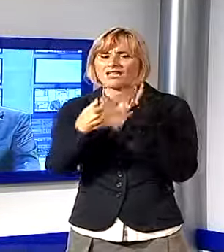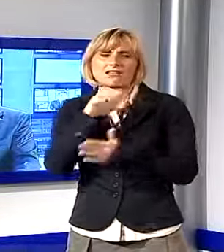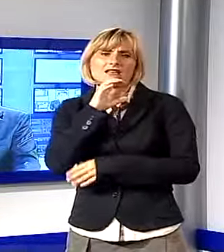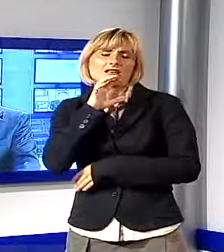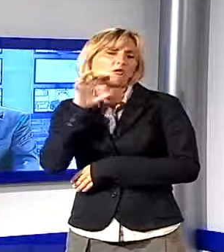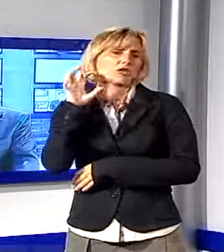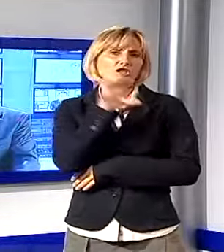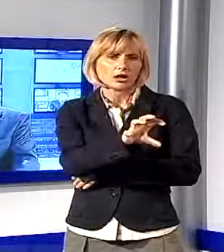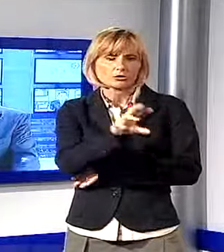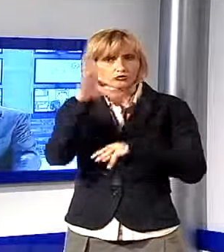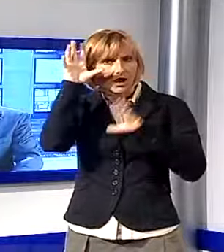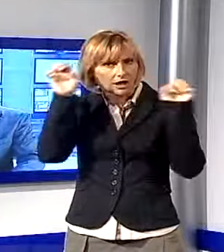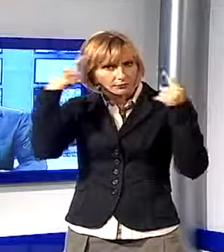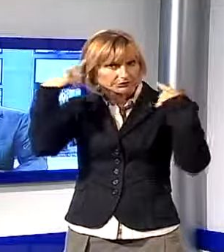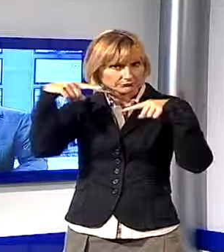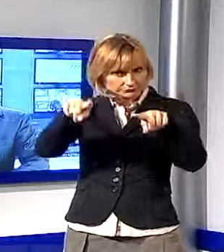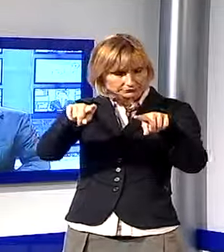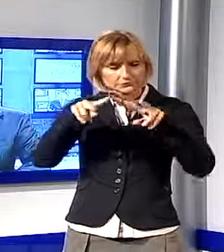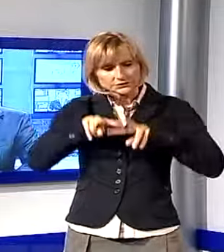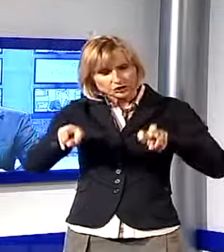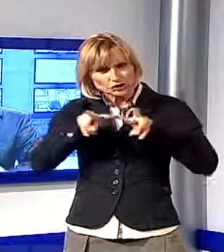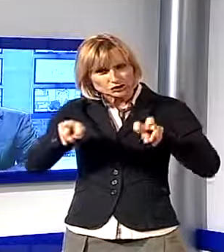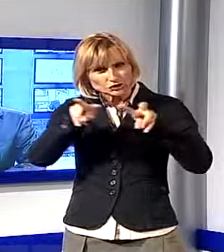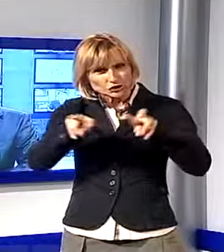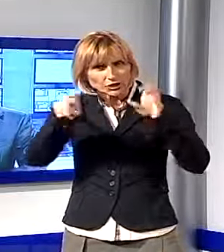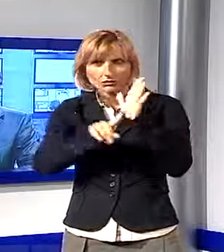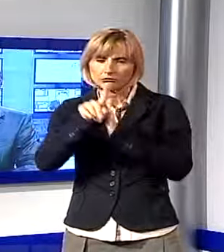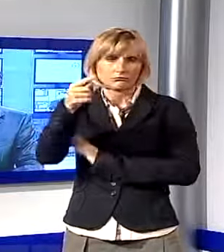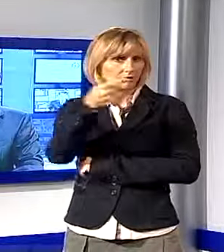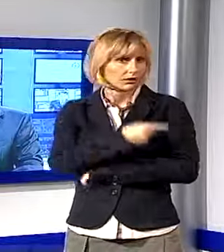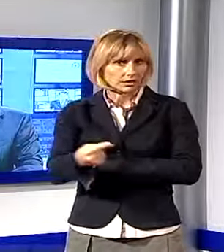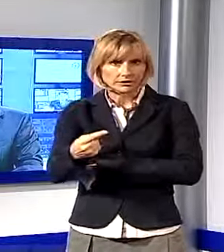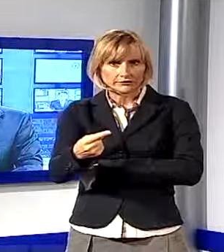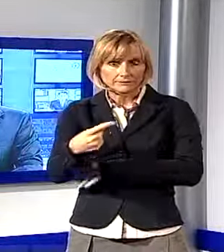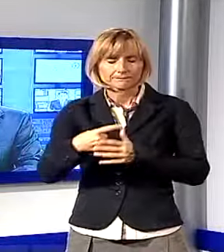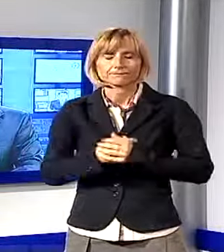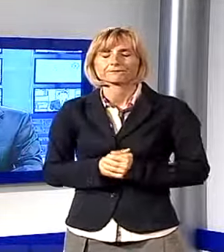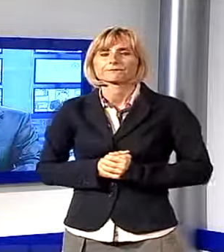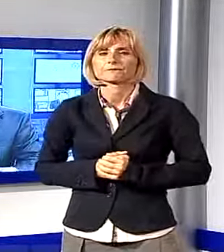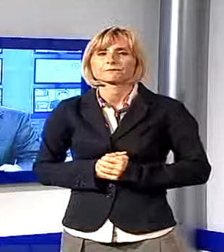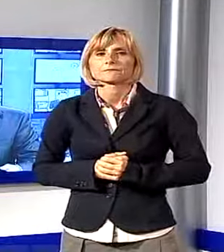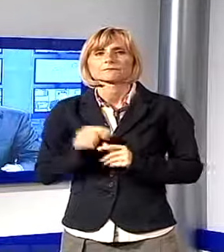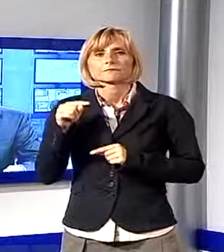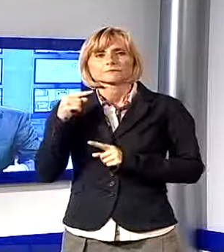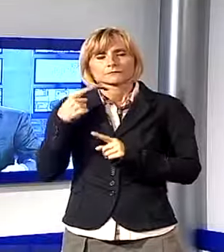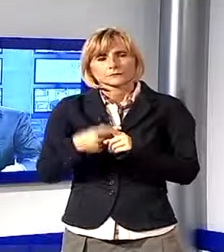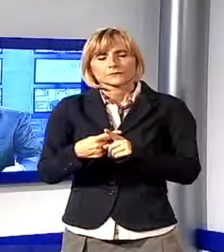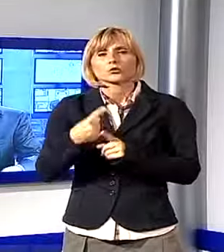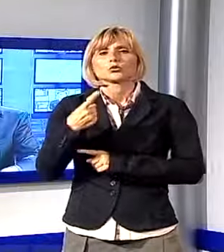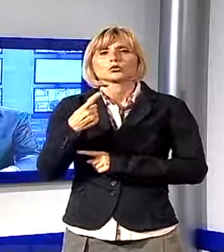le ricerche al momento senza esito. E ancora per la cronaca, un cittadino marocchino di